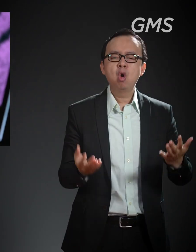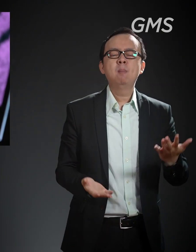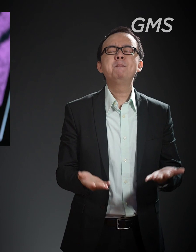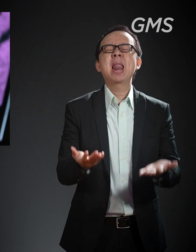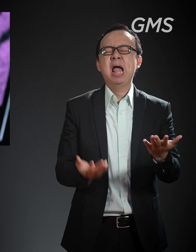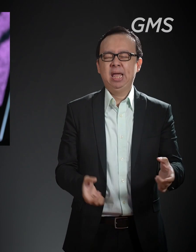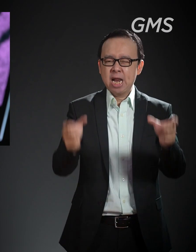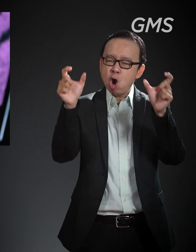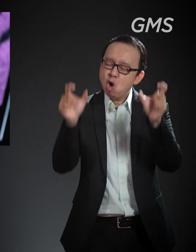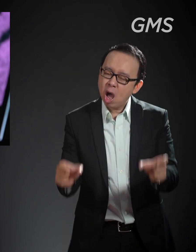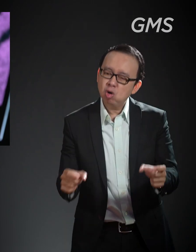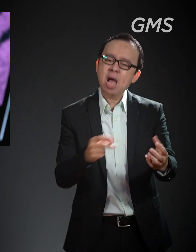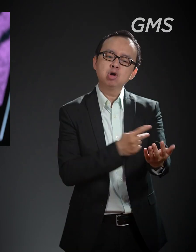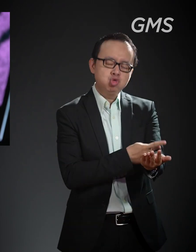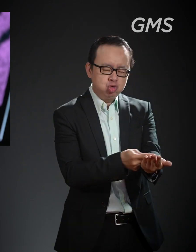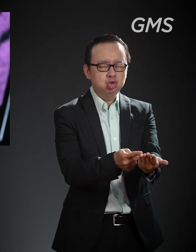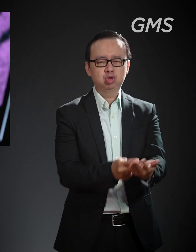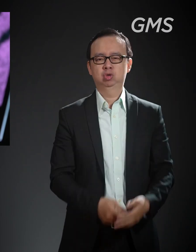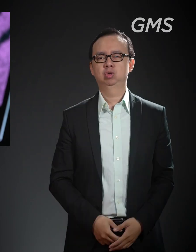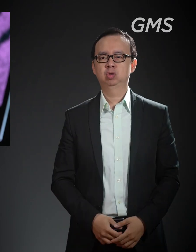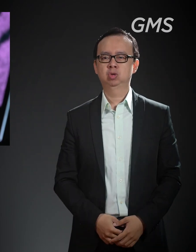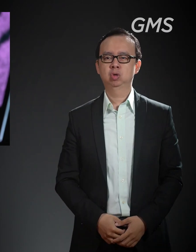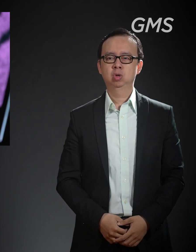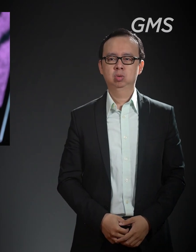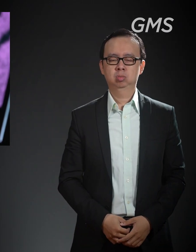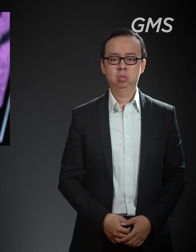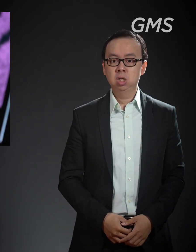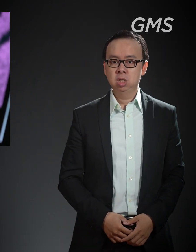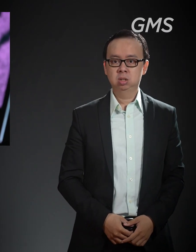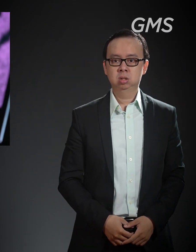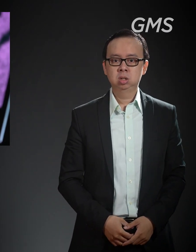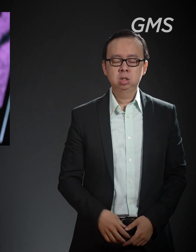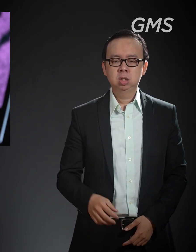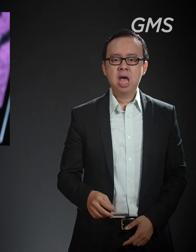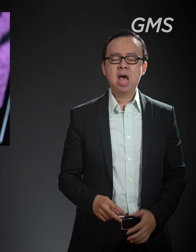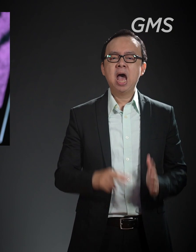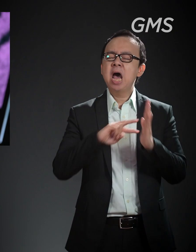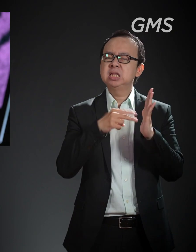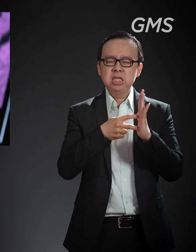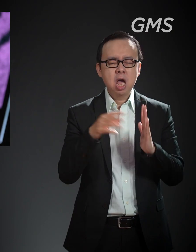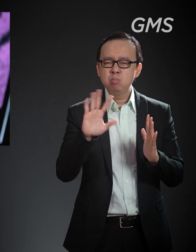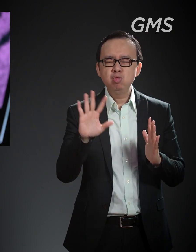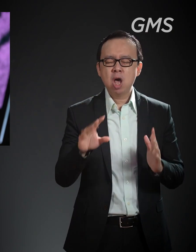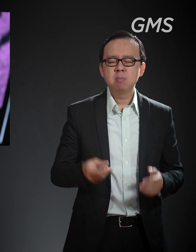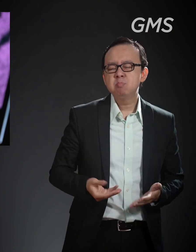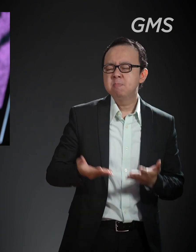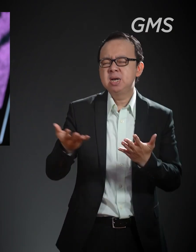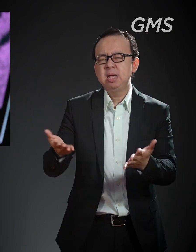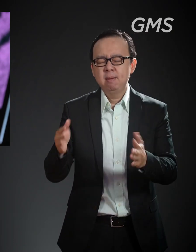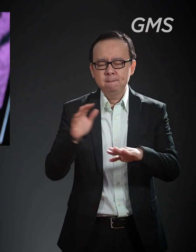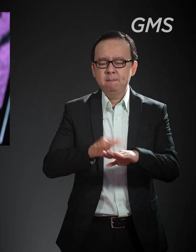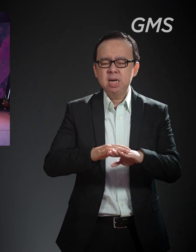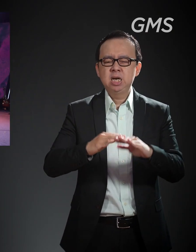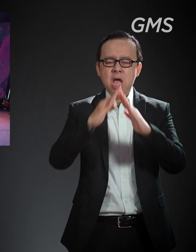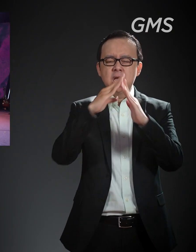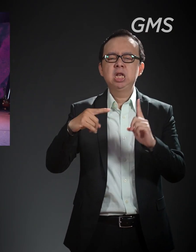orang-orang kudus. Ini bukan soal memberi kepada gereja miskin atau gereja kaya, tapi holistik atau sifatnya